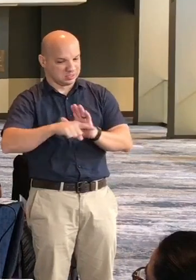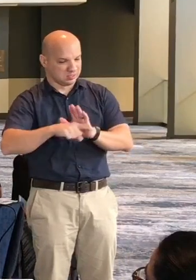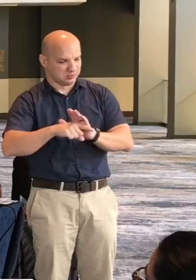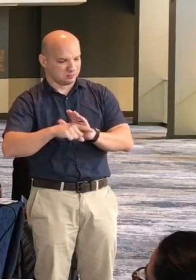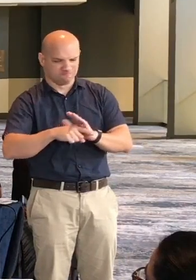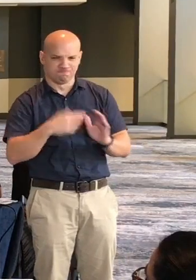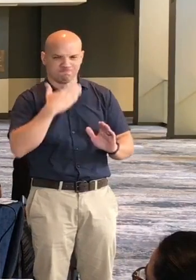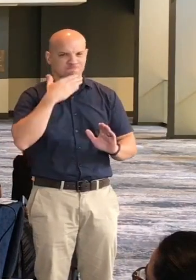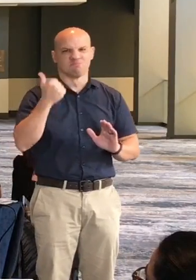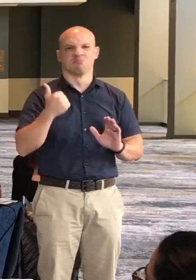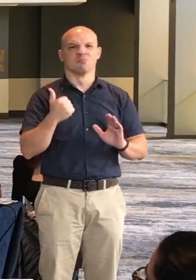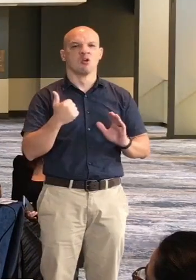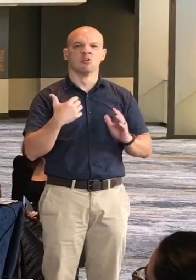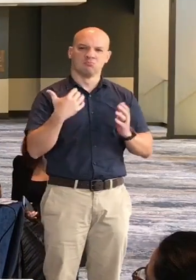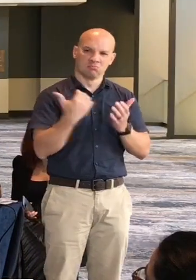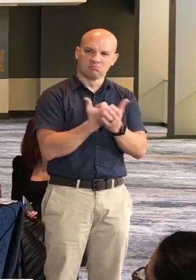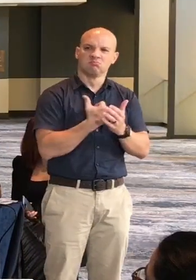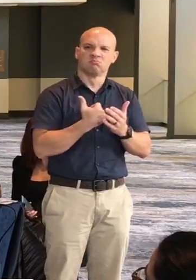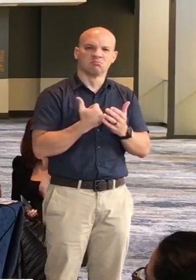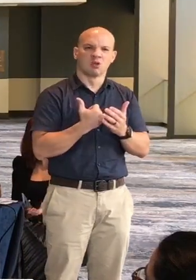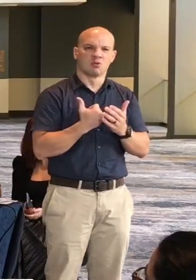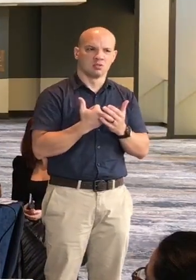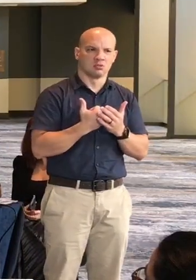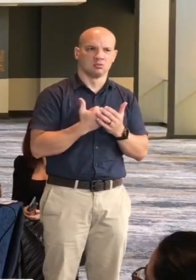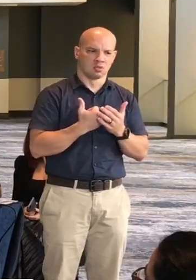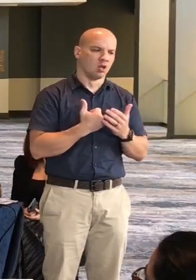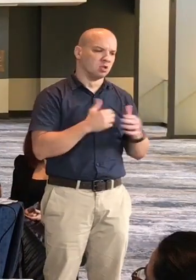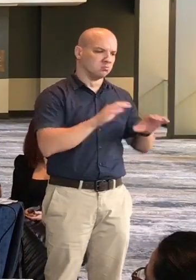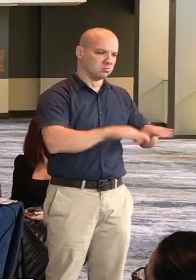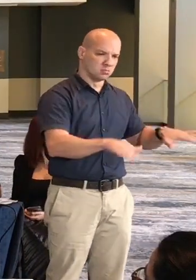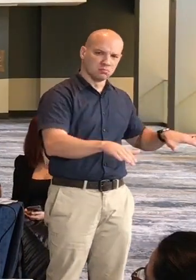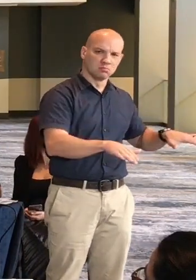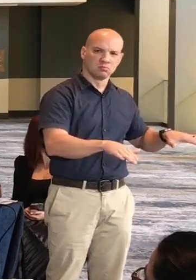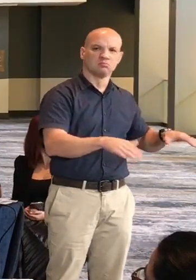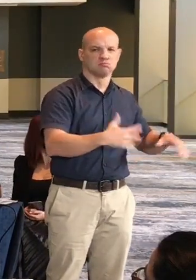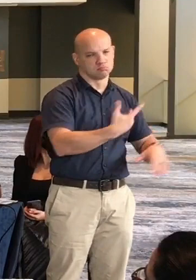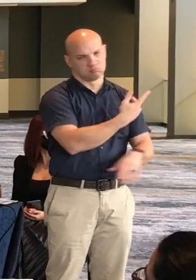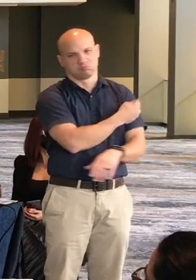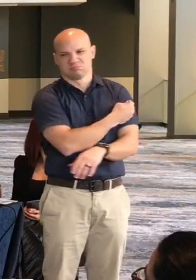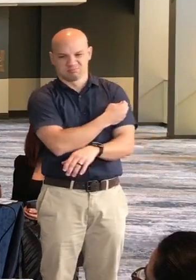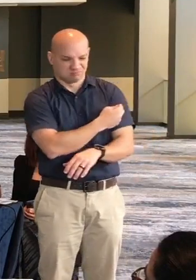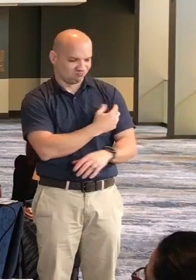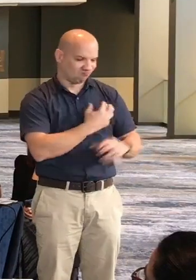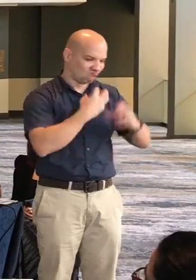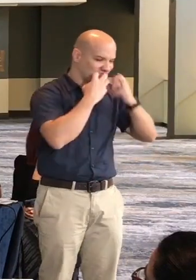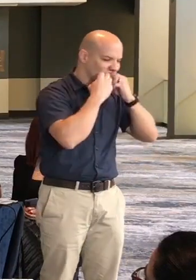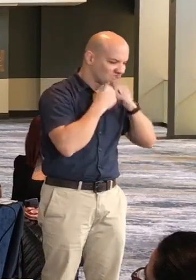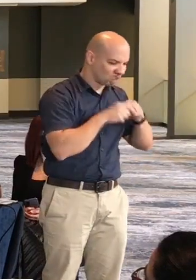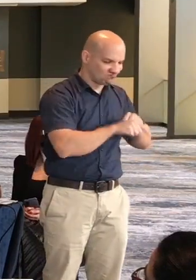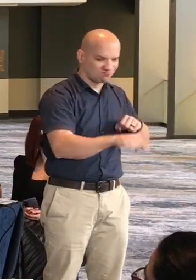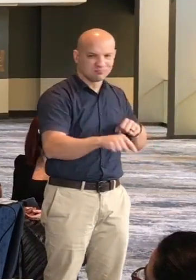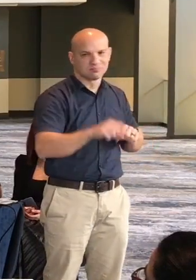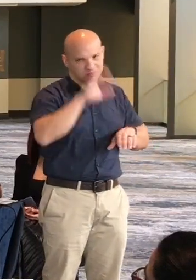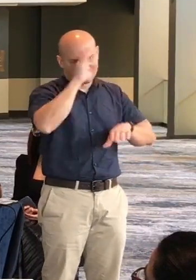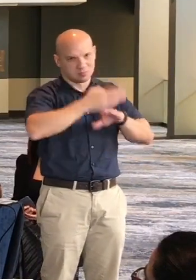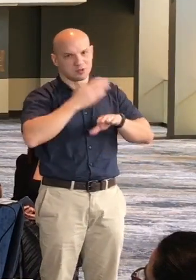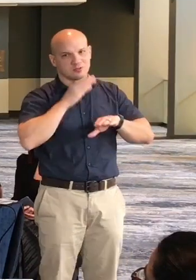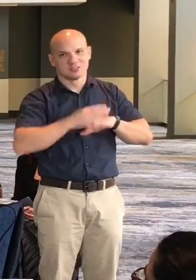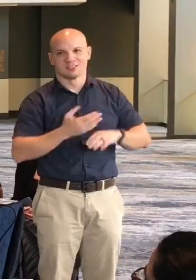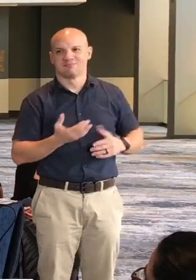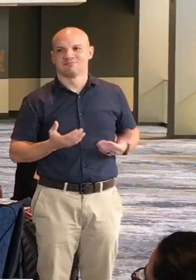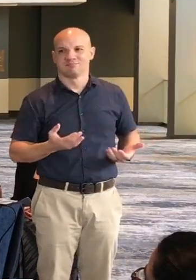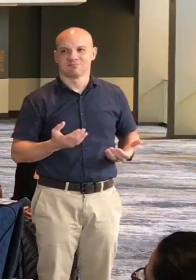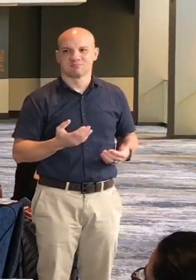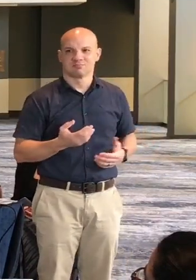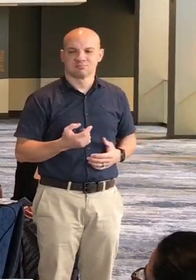que se unan al llamado de la vacunación para que protejan a los seres más queridos que tenemos todos seres humanos, que son nuestros hijos. Yo no